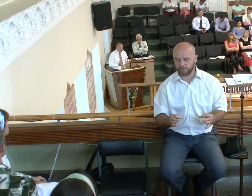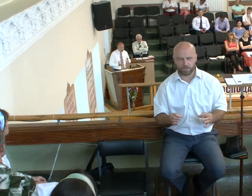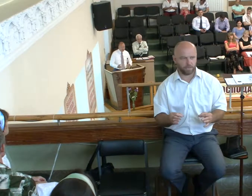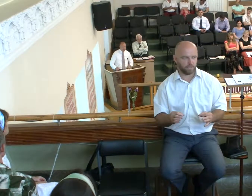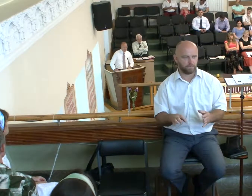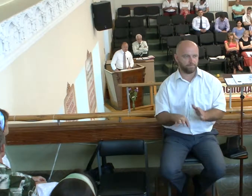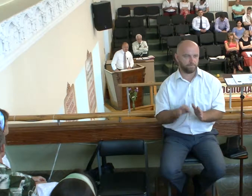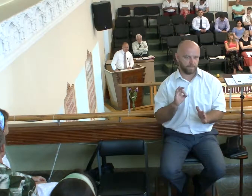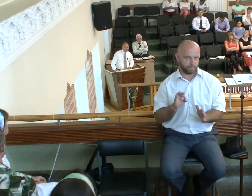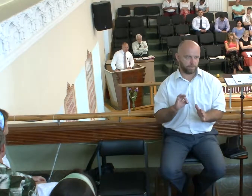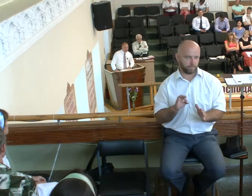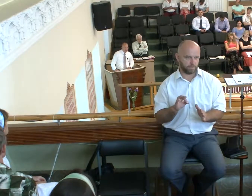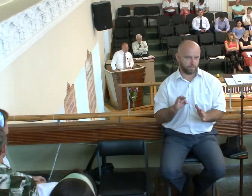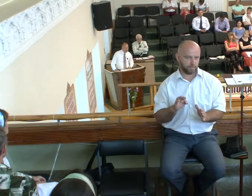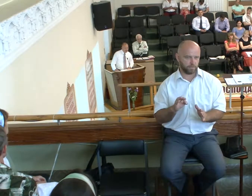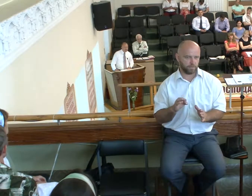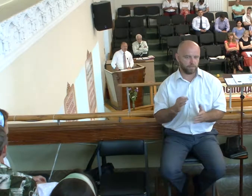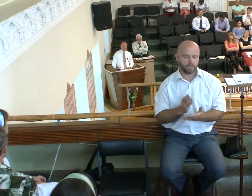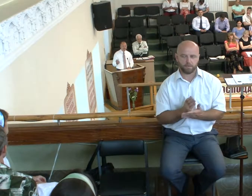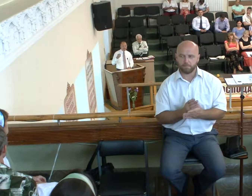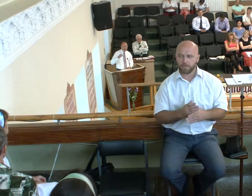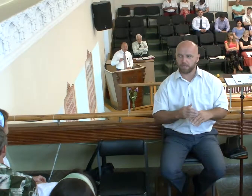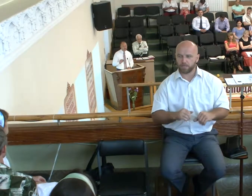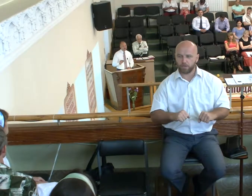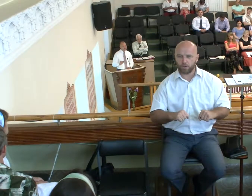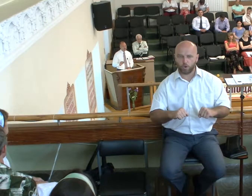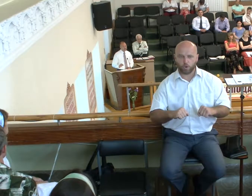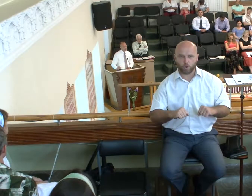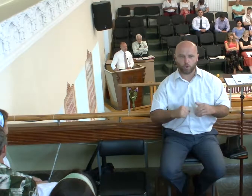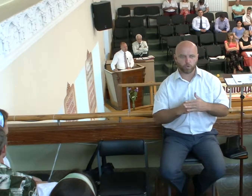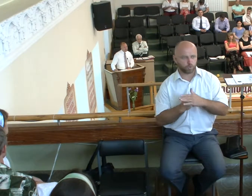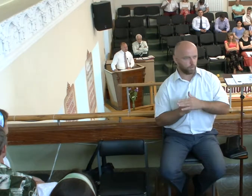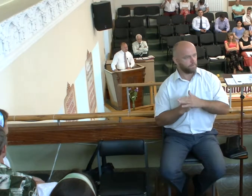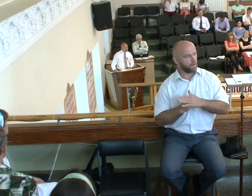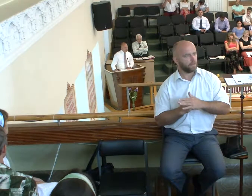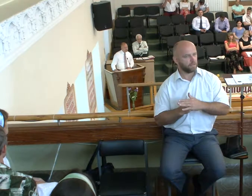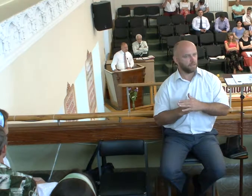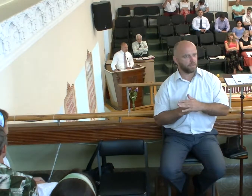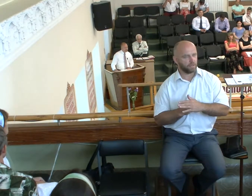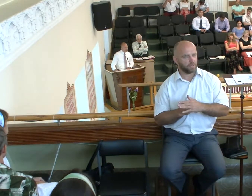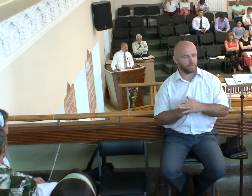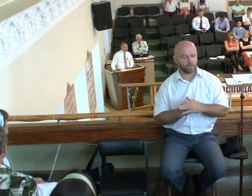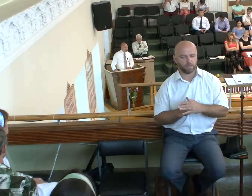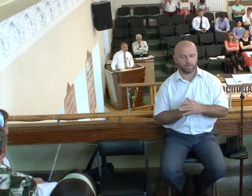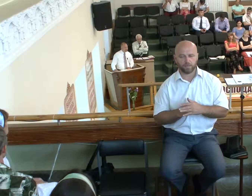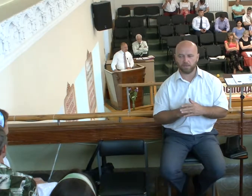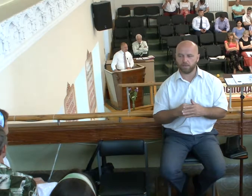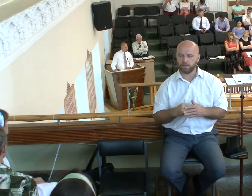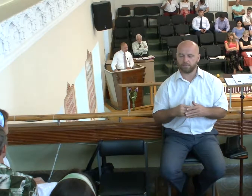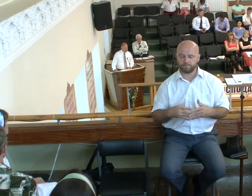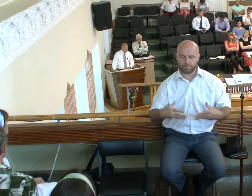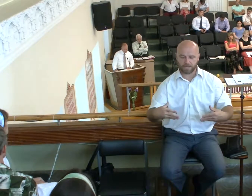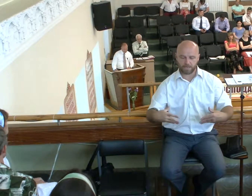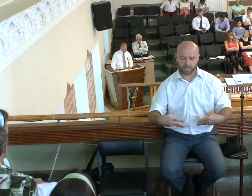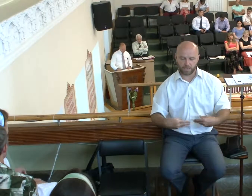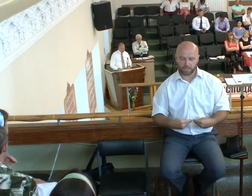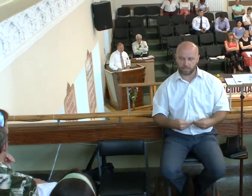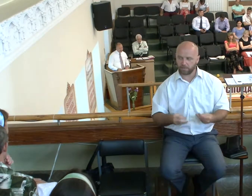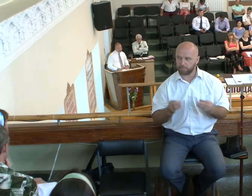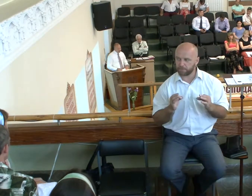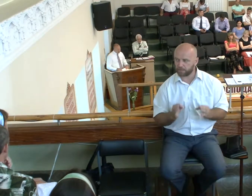как хотелось бы иметь основание и влияние правильное на этот выбор.